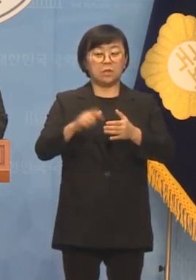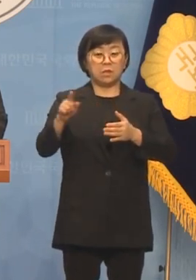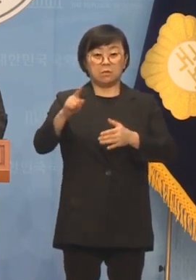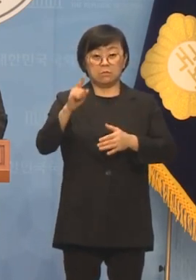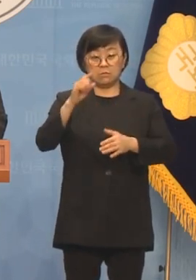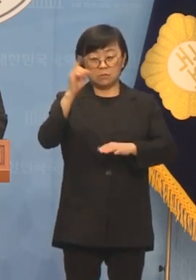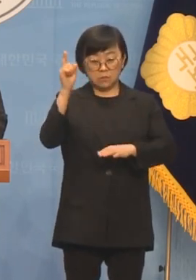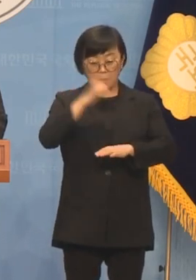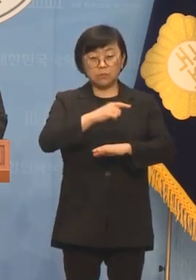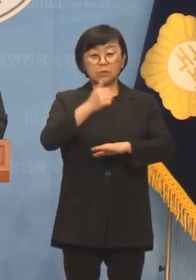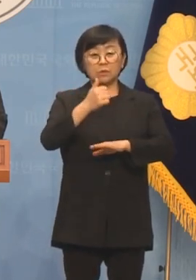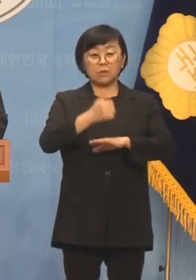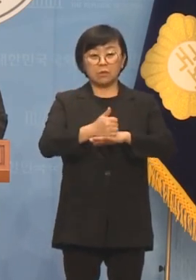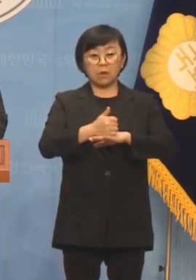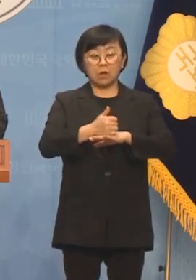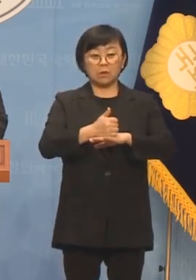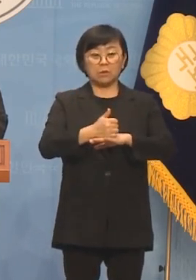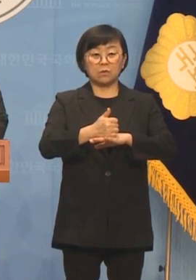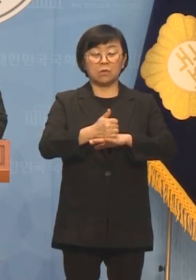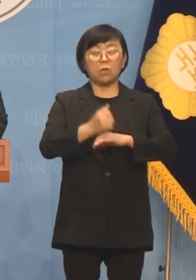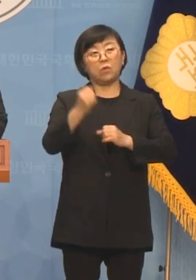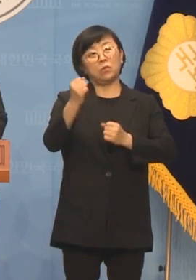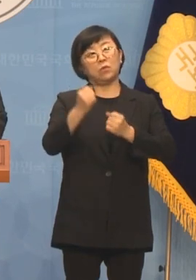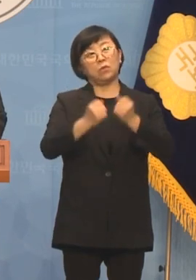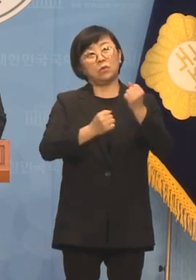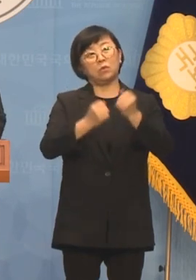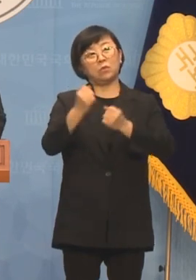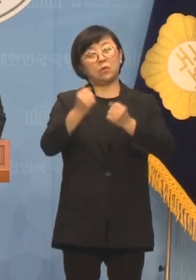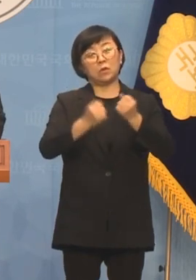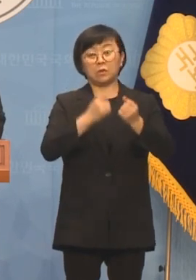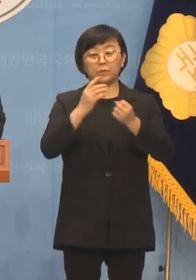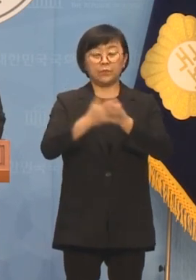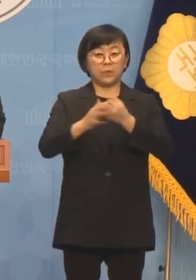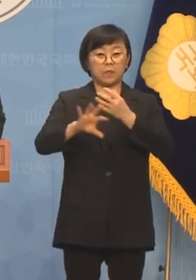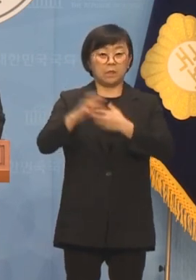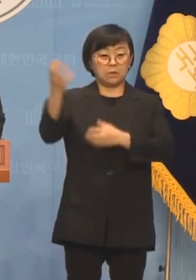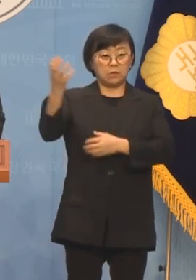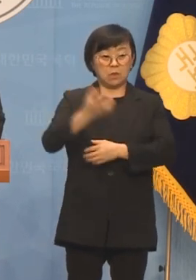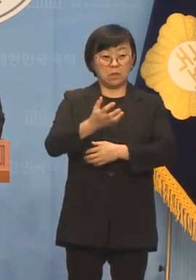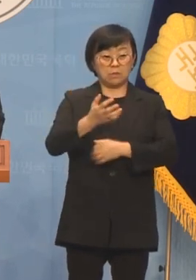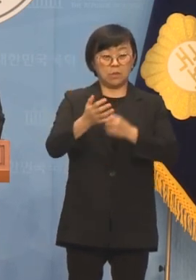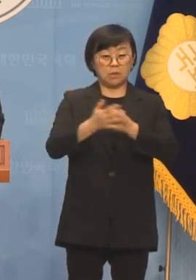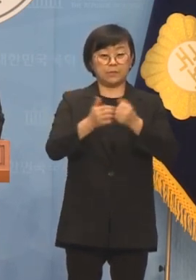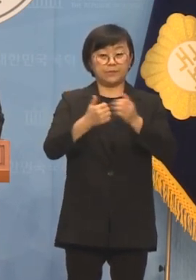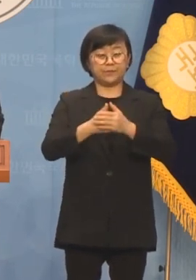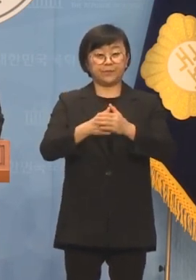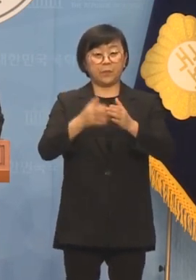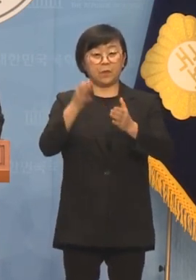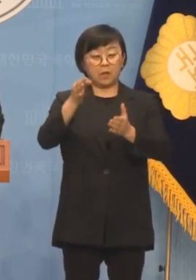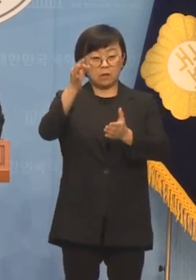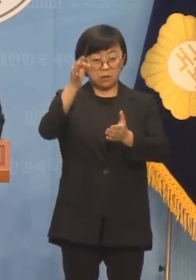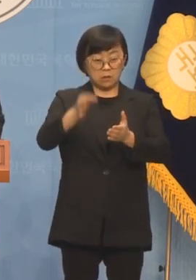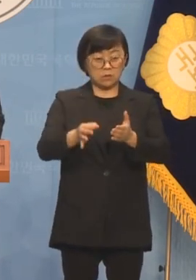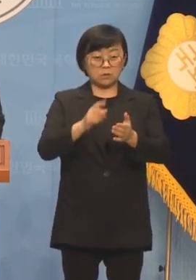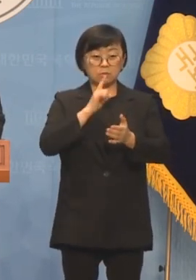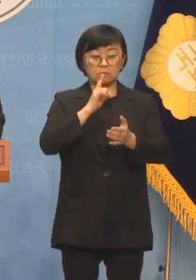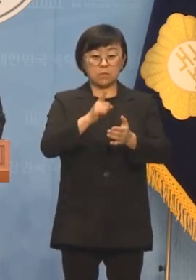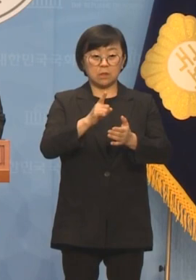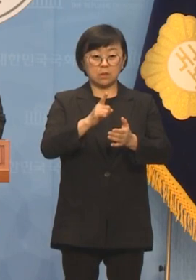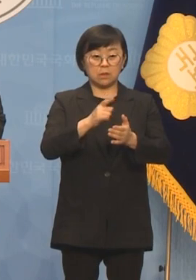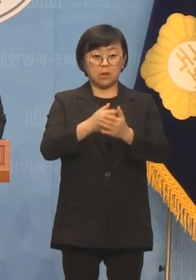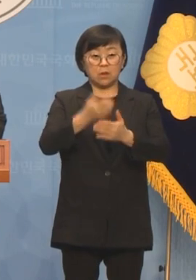부작용을 강조하지 않도록 조심해야 한다면서 외국인 노동자를 들어와서 가격을 낮추는 쪽으로 가는